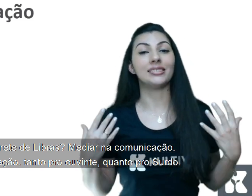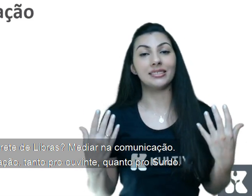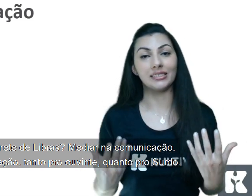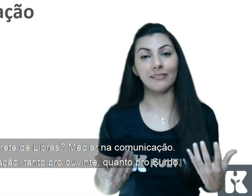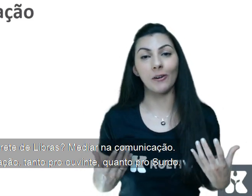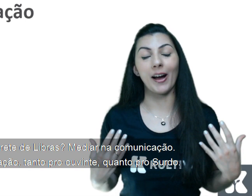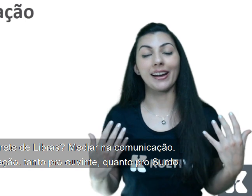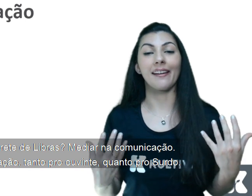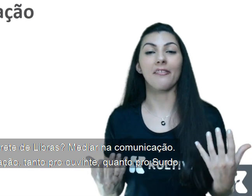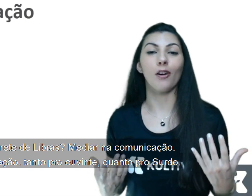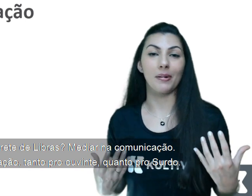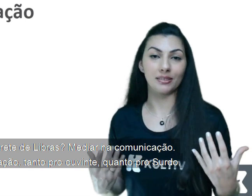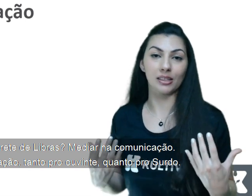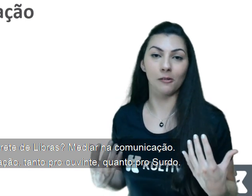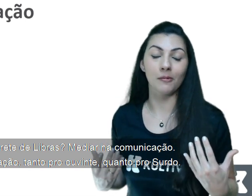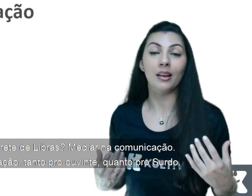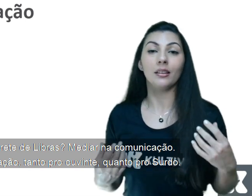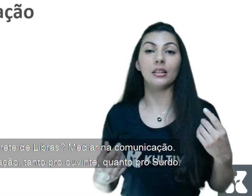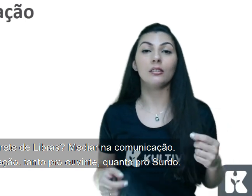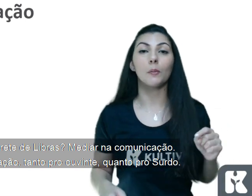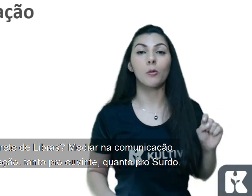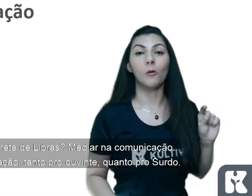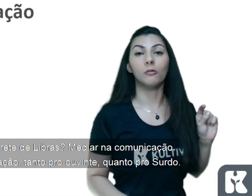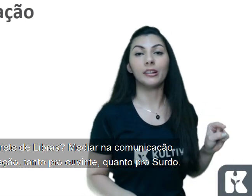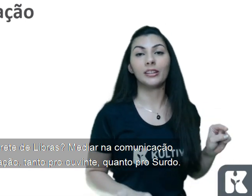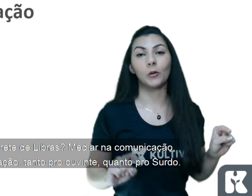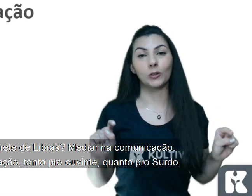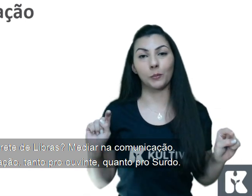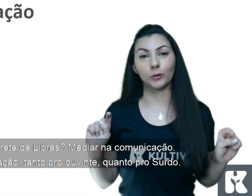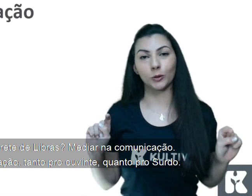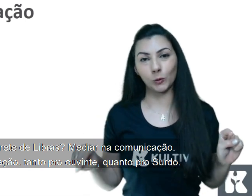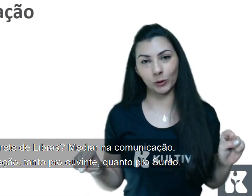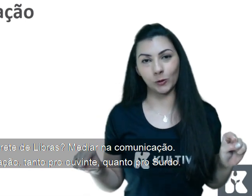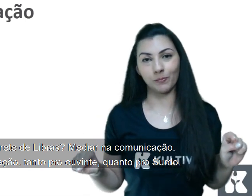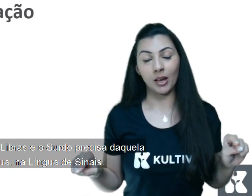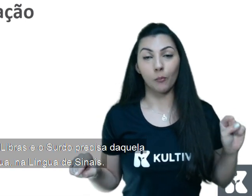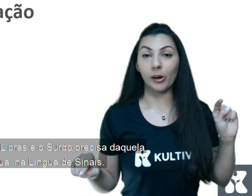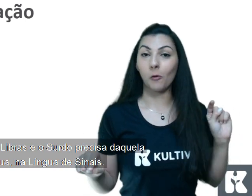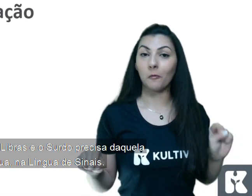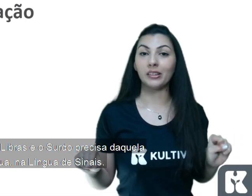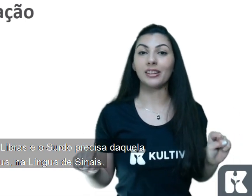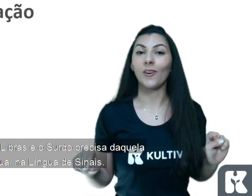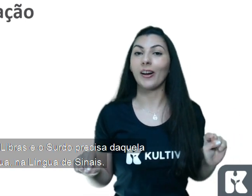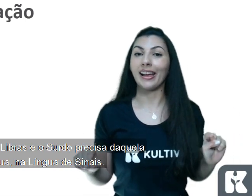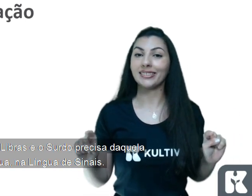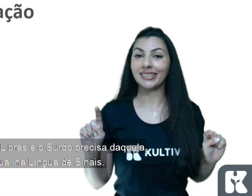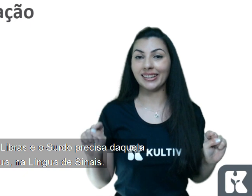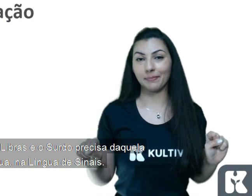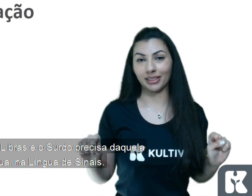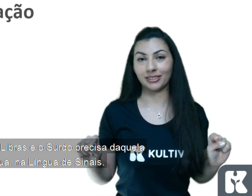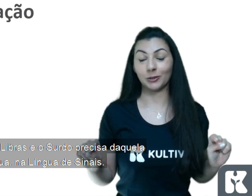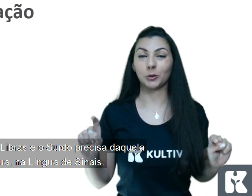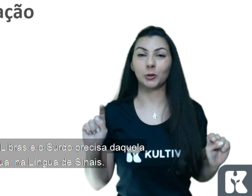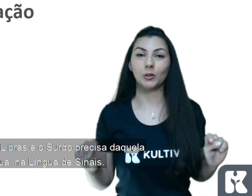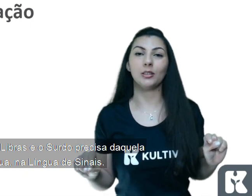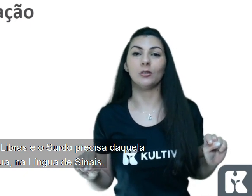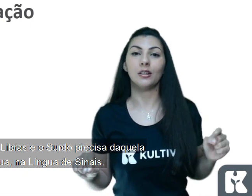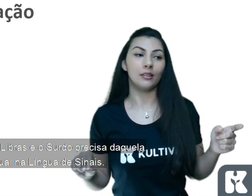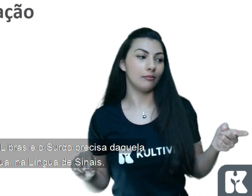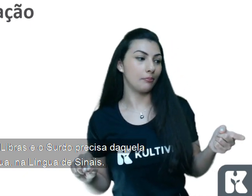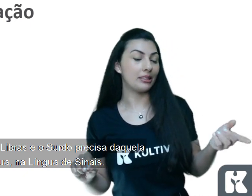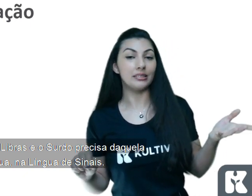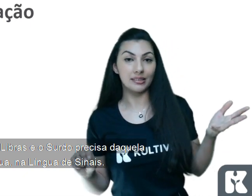tornar acessível aquela informação tanto para o ouvinte quanto para o surdo, porque o ouvinte não conhece Libras e o